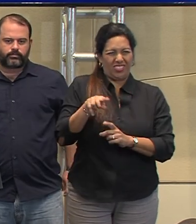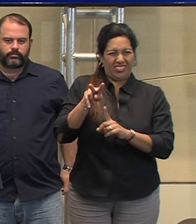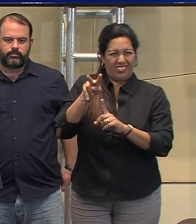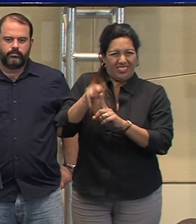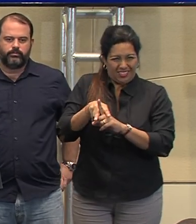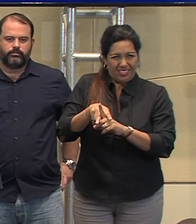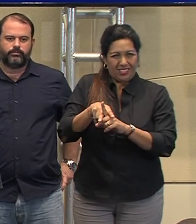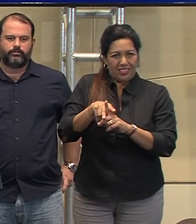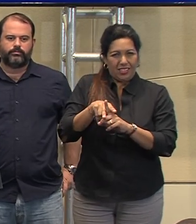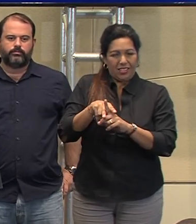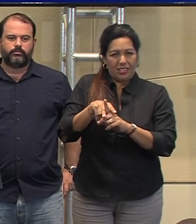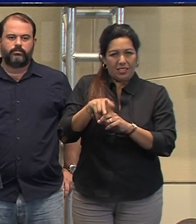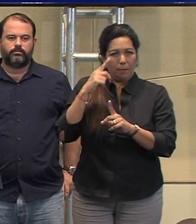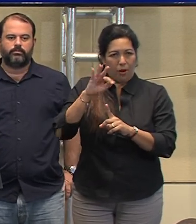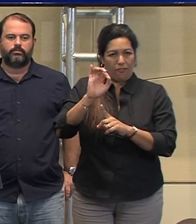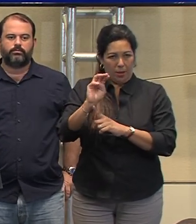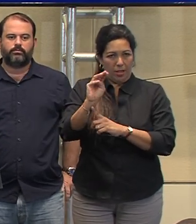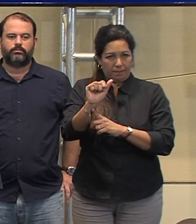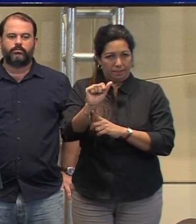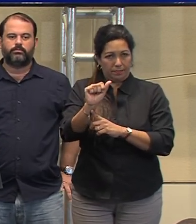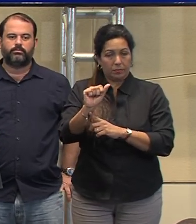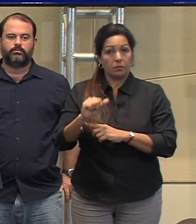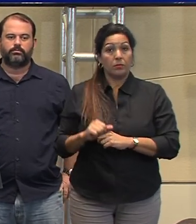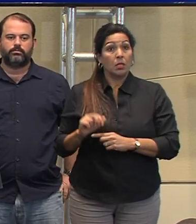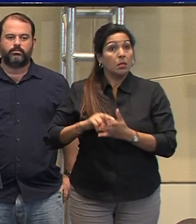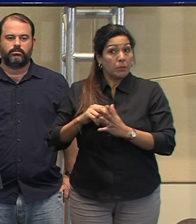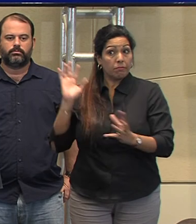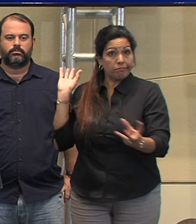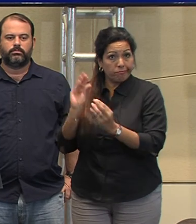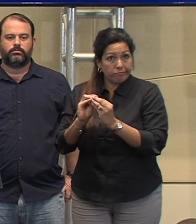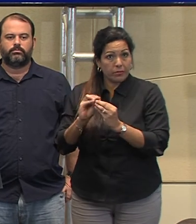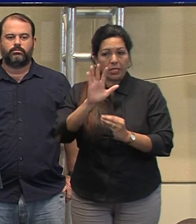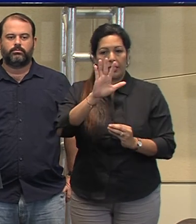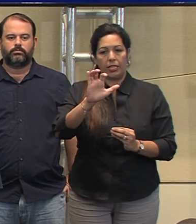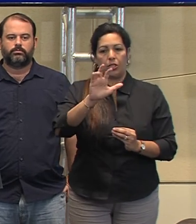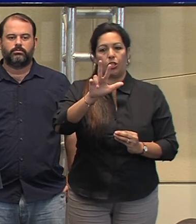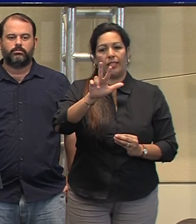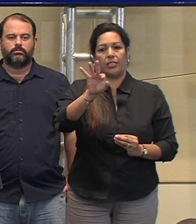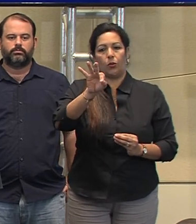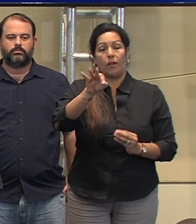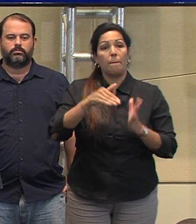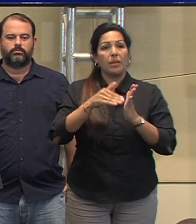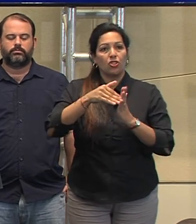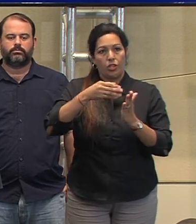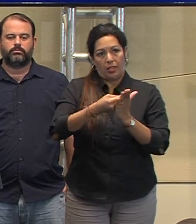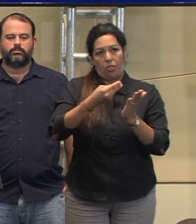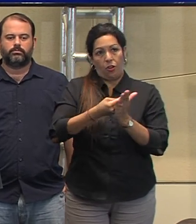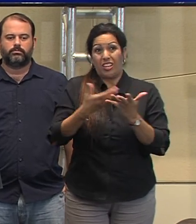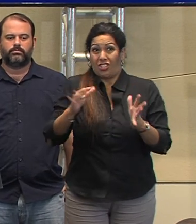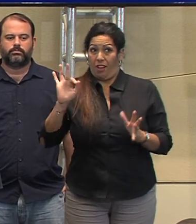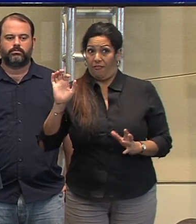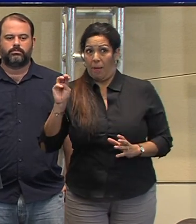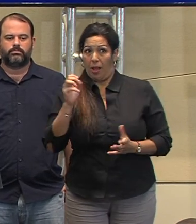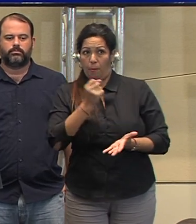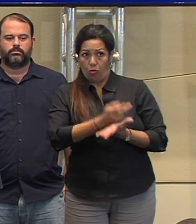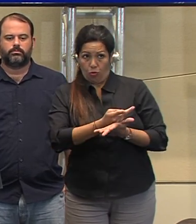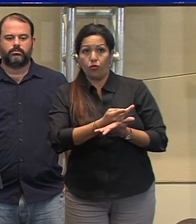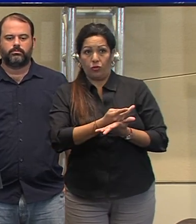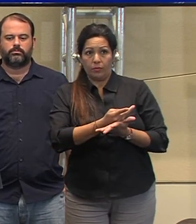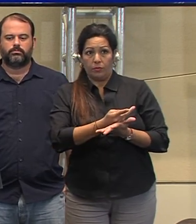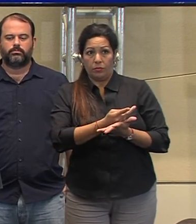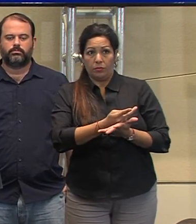que hemos tenido hasta el momento esto nos da un total de 539 millones de dólares que ya fema ha aprobado